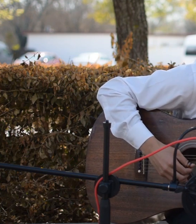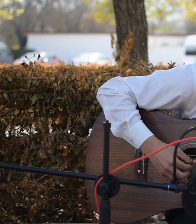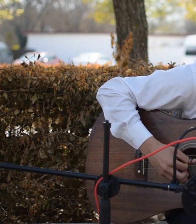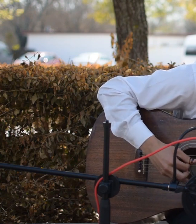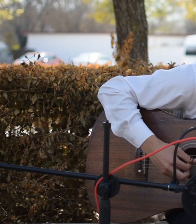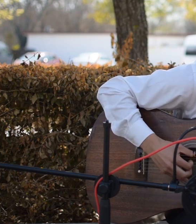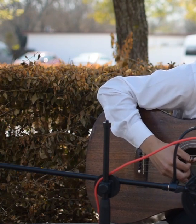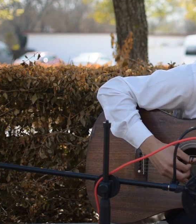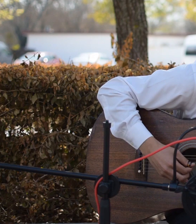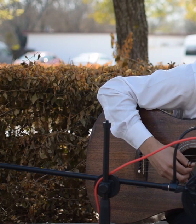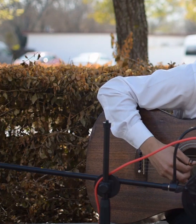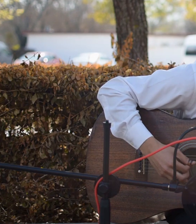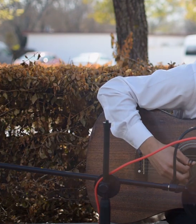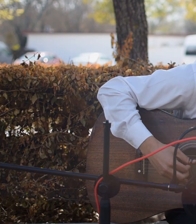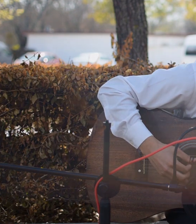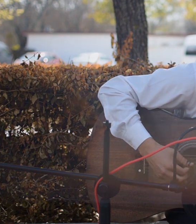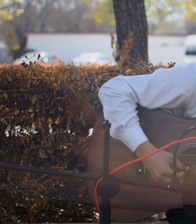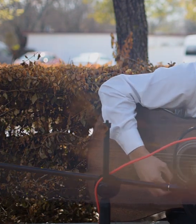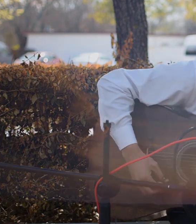i